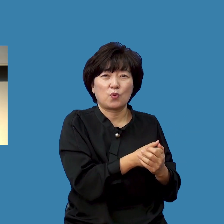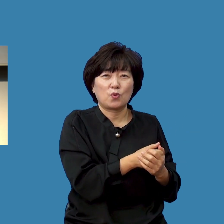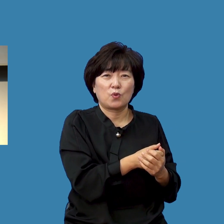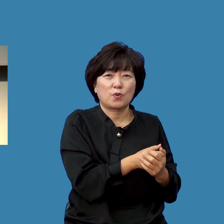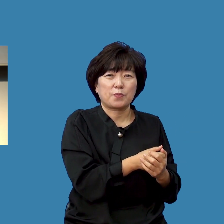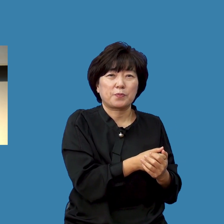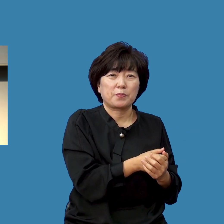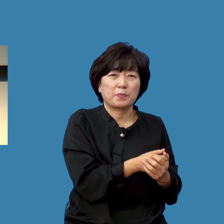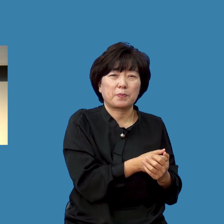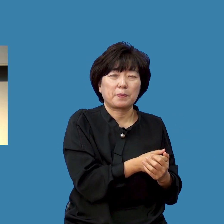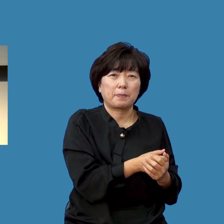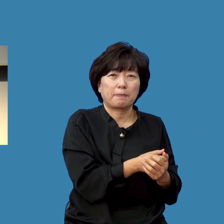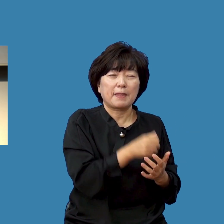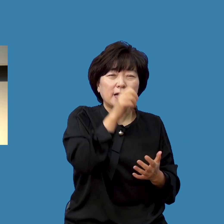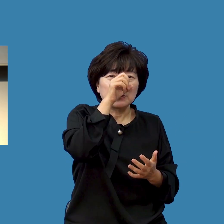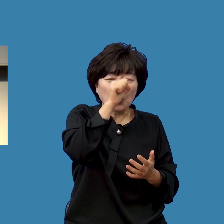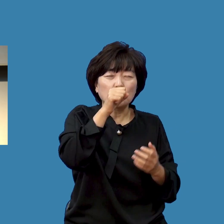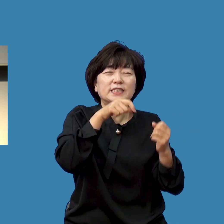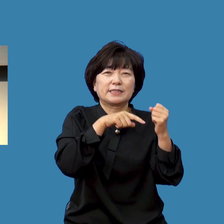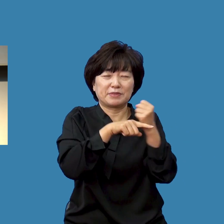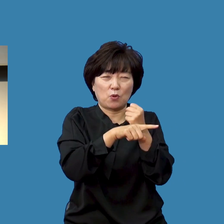의미 말고